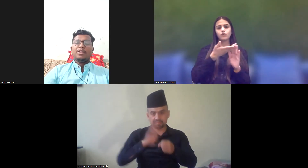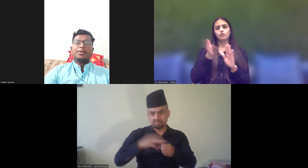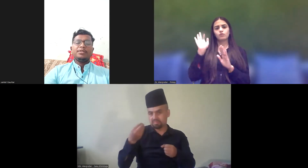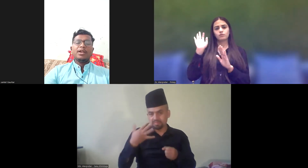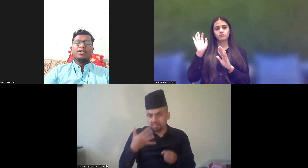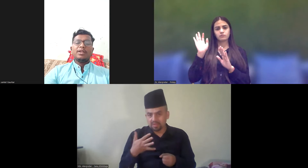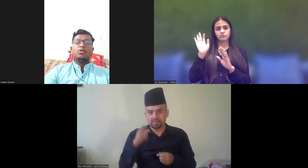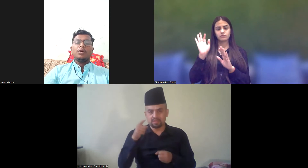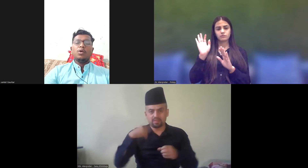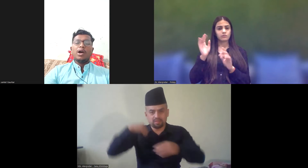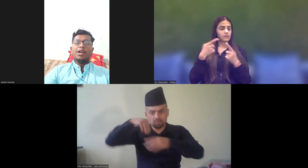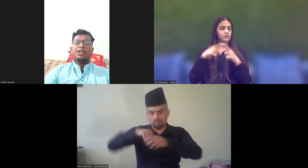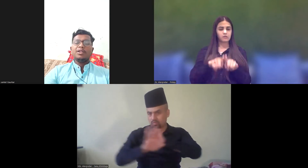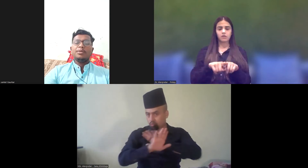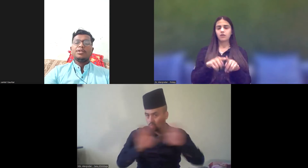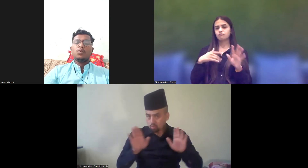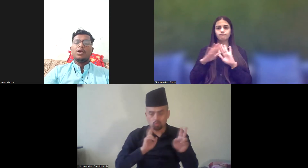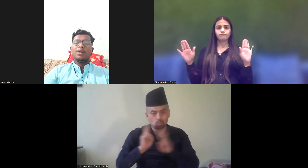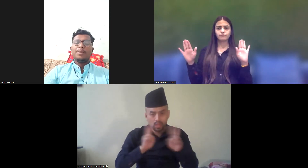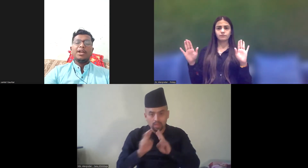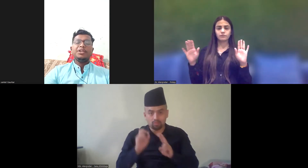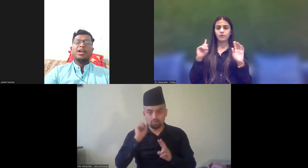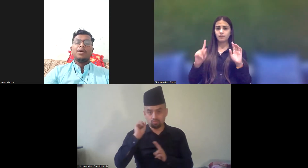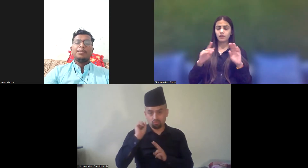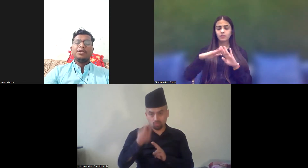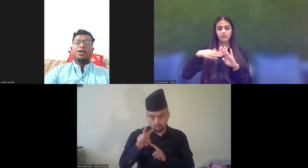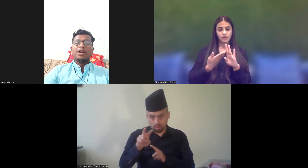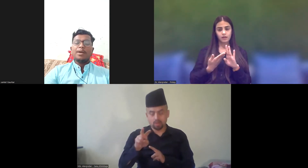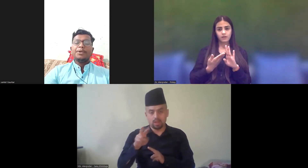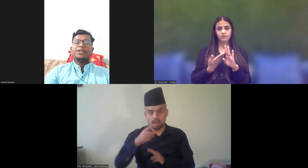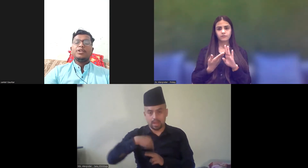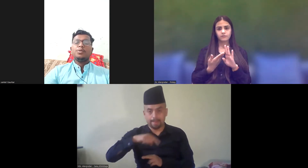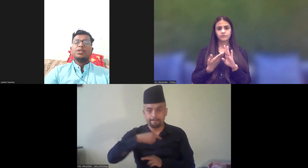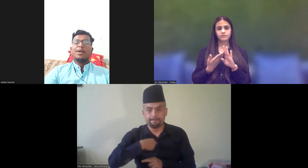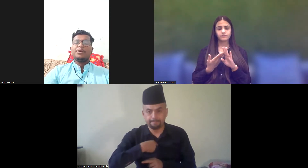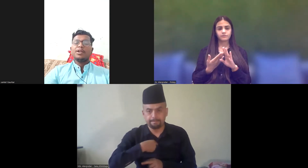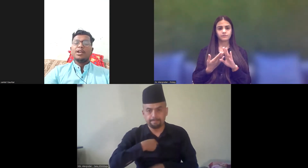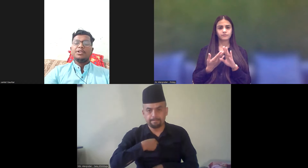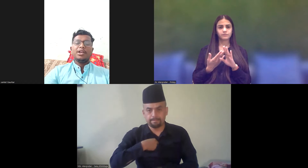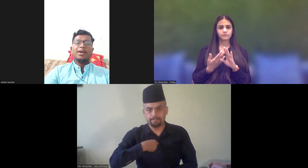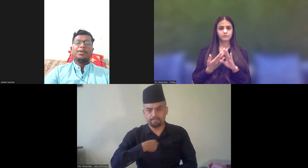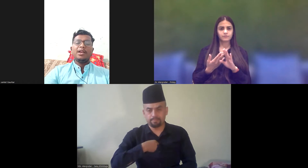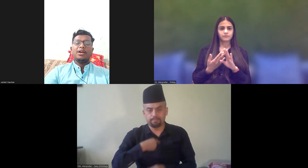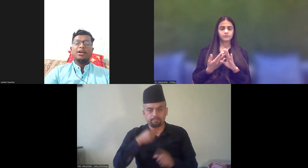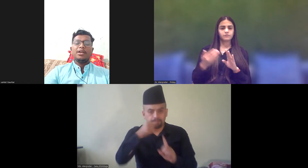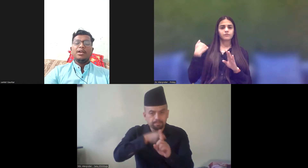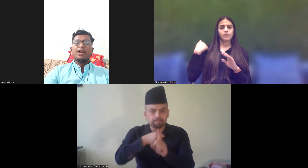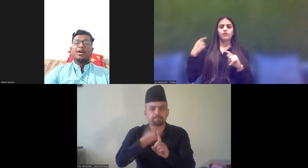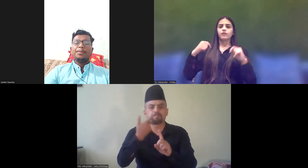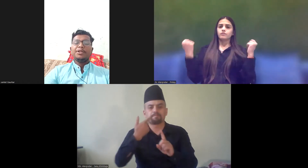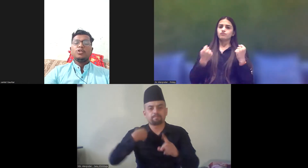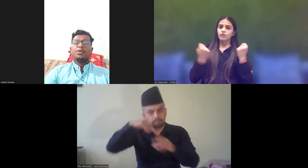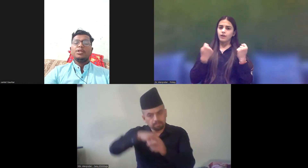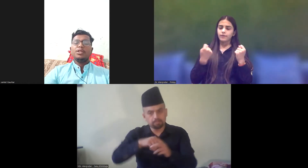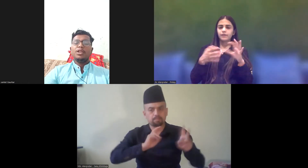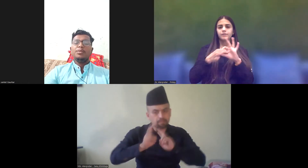आपल्या समस्या जाणू लागलो आणि या समस्या कोणाकडे मांडायची यावर आपण ग्रामपंचायत सोबत काम कसे करायचे हे आपल्याला कळले.